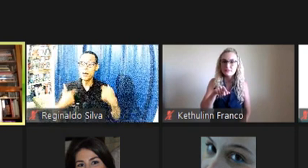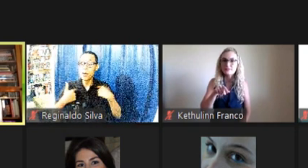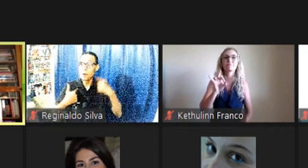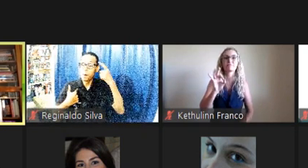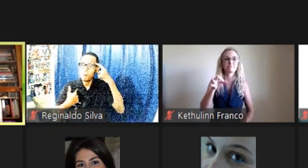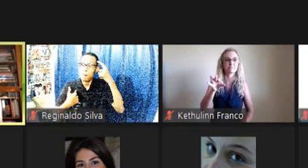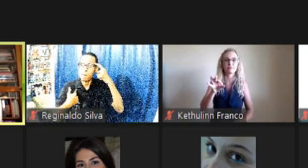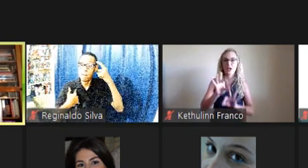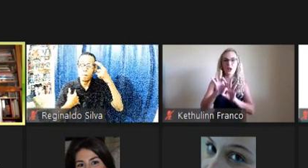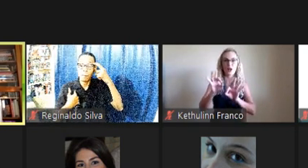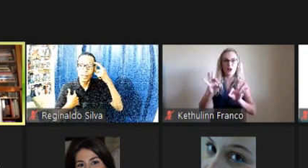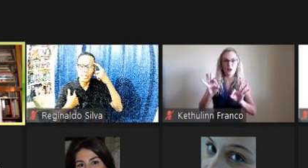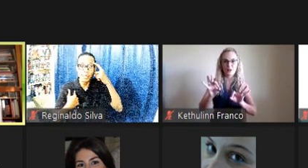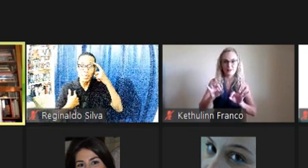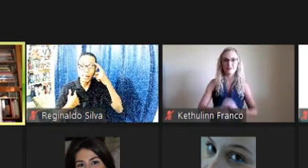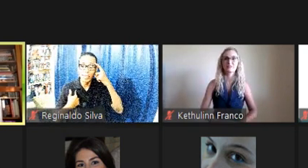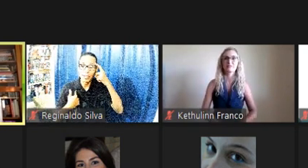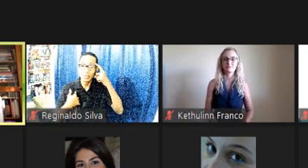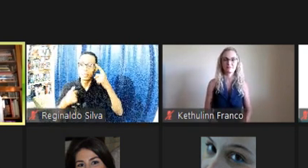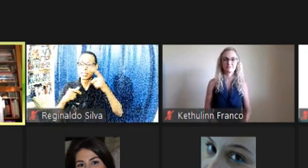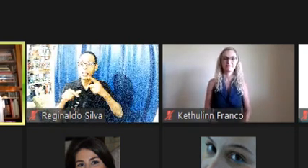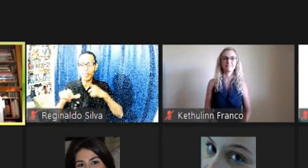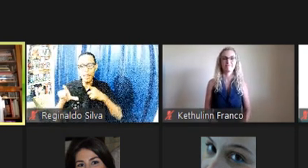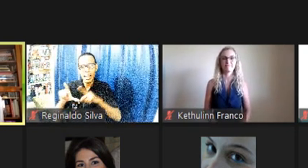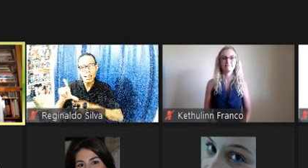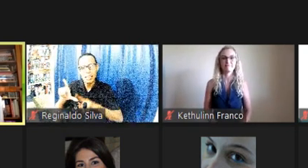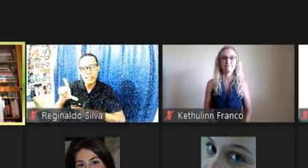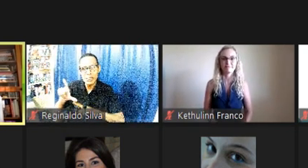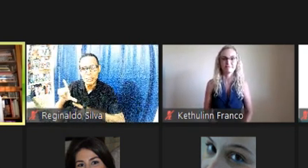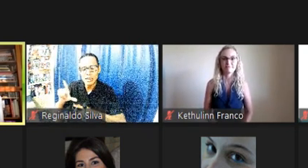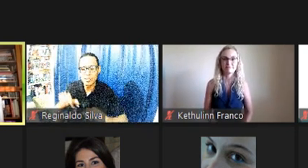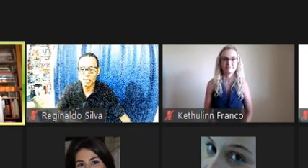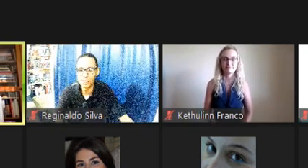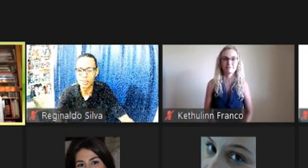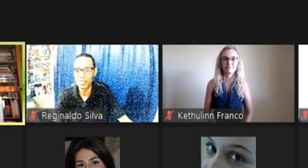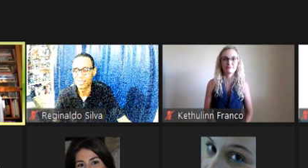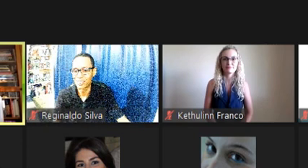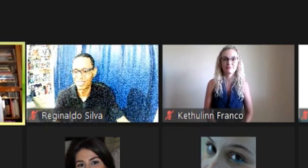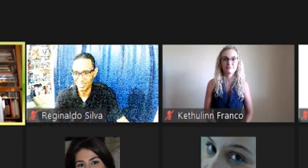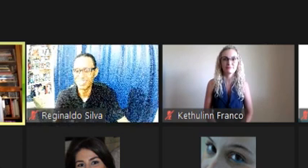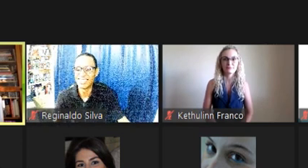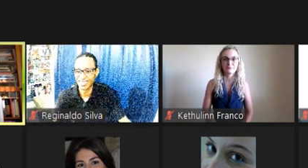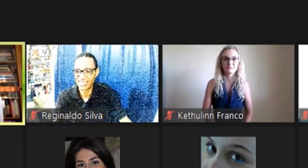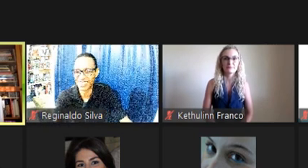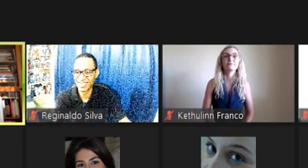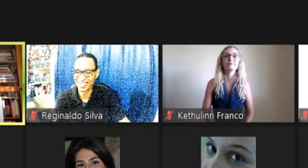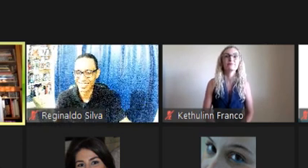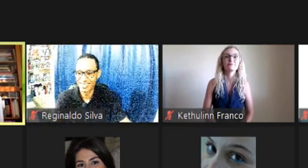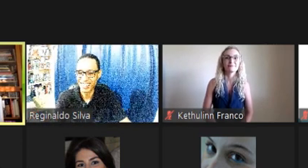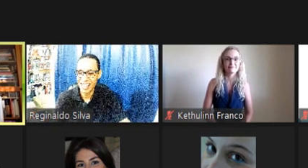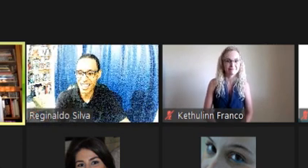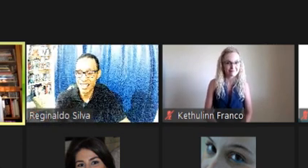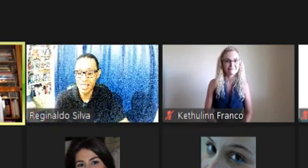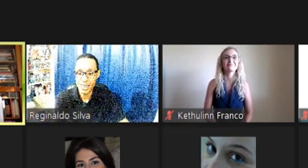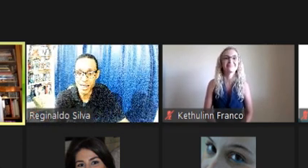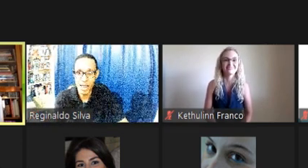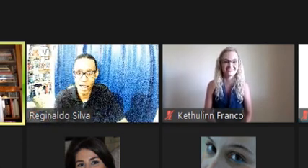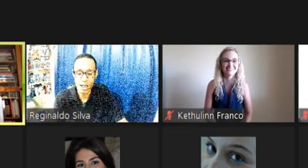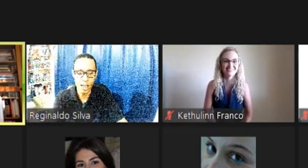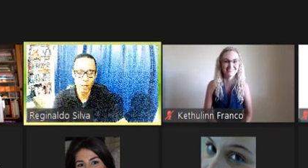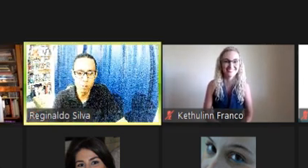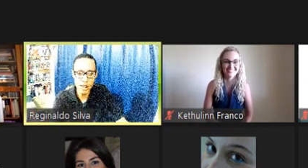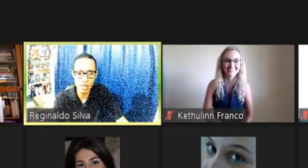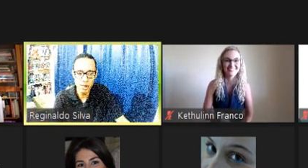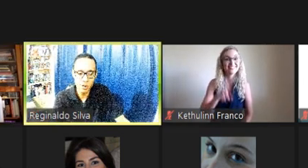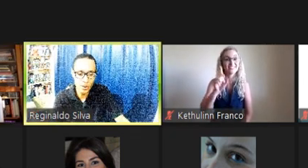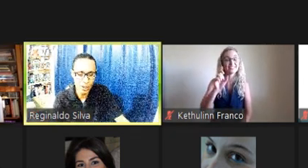não tem uma licenciatura nessa área ainda, né? Tem? No Brasil?